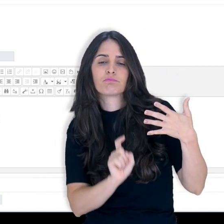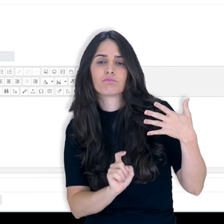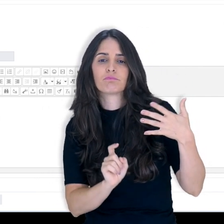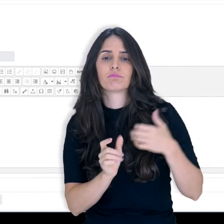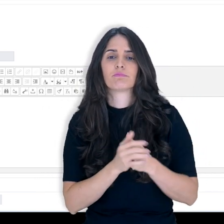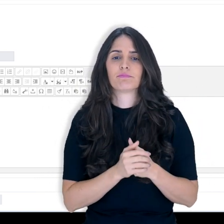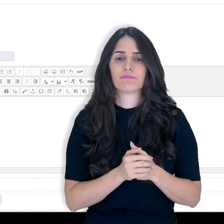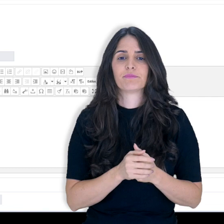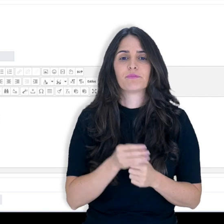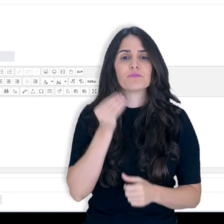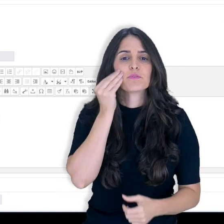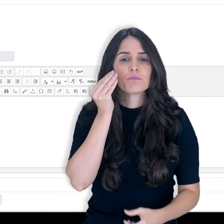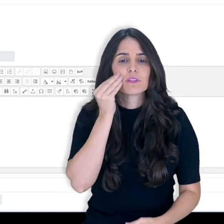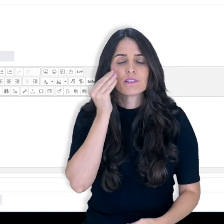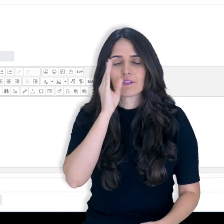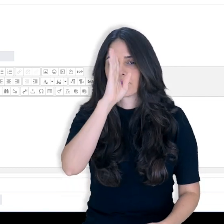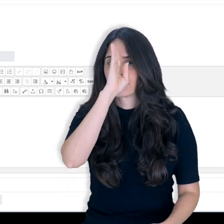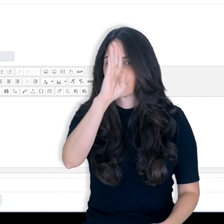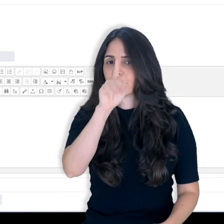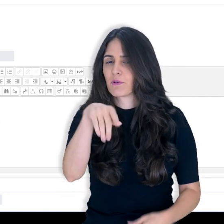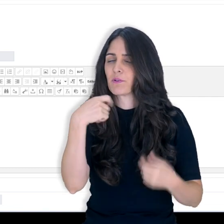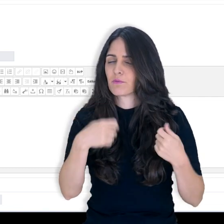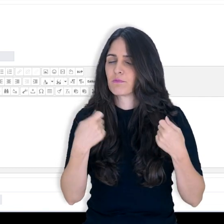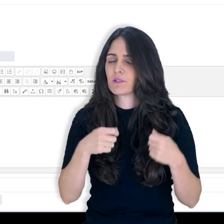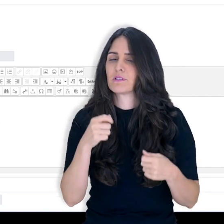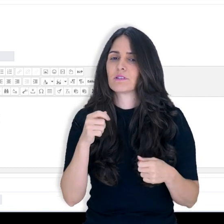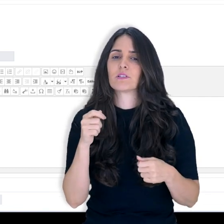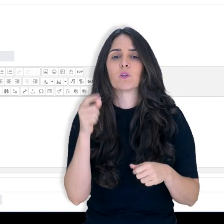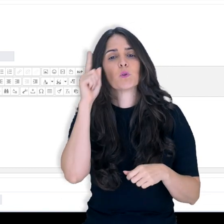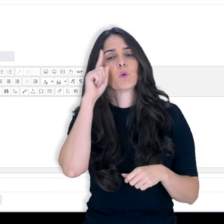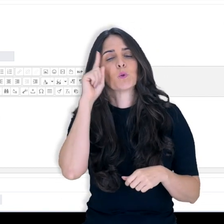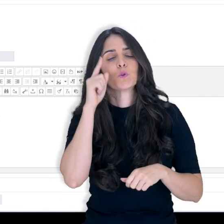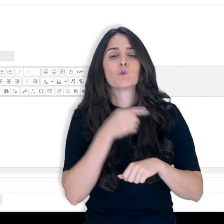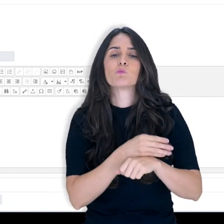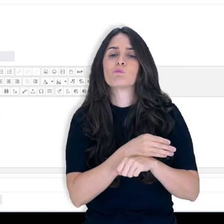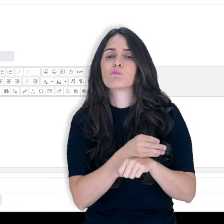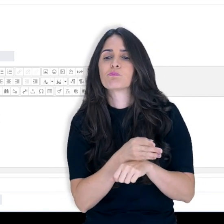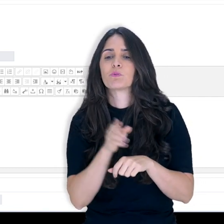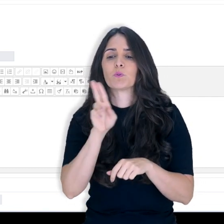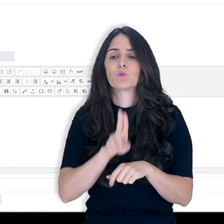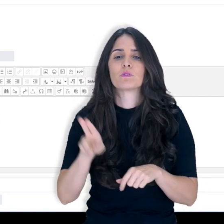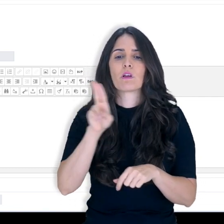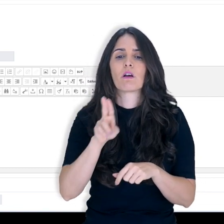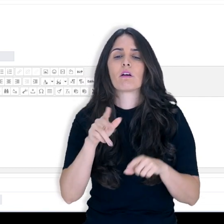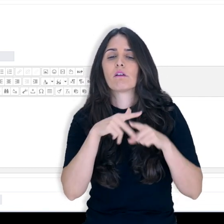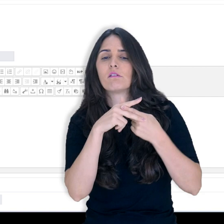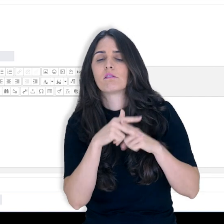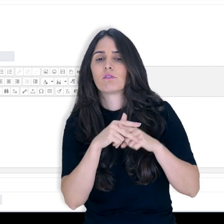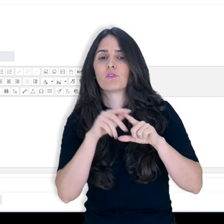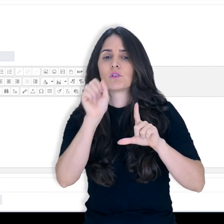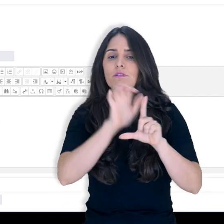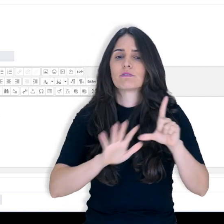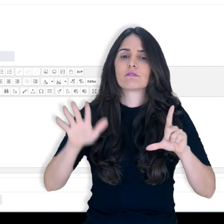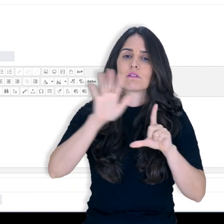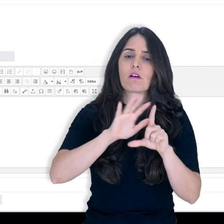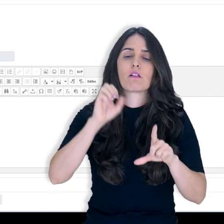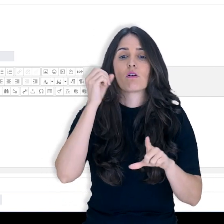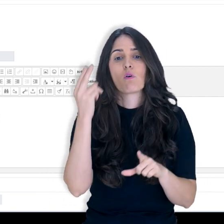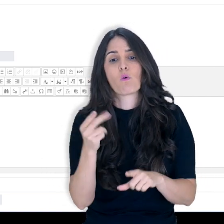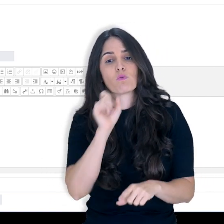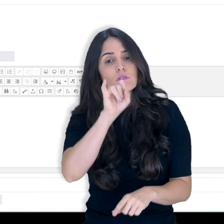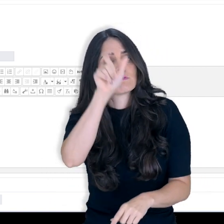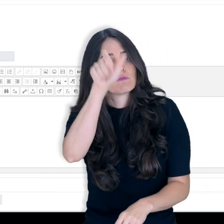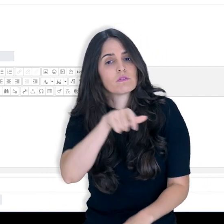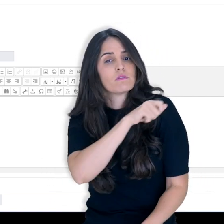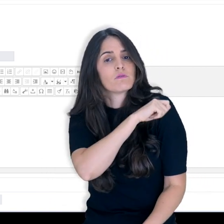Então as principais funcionalidades que você vai precisar no dia a dia para editar a sua sala ou até mesmo se você for